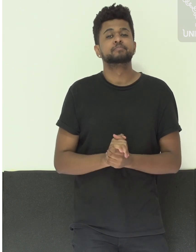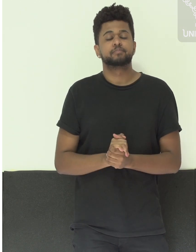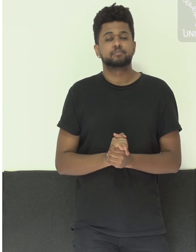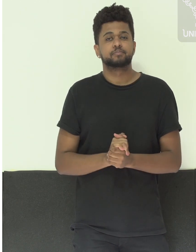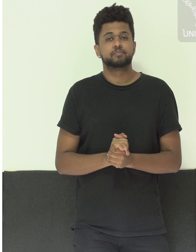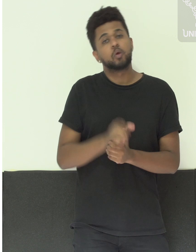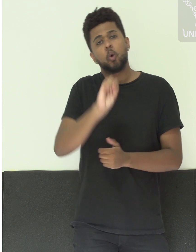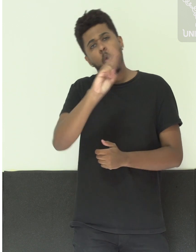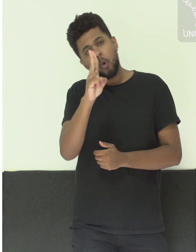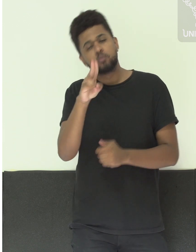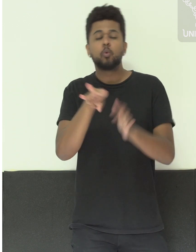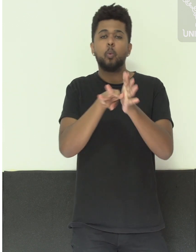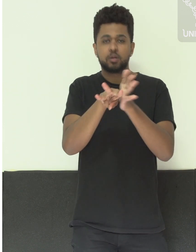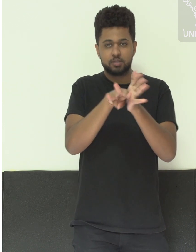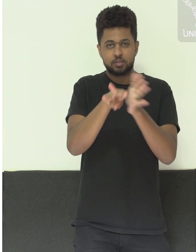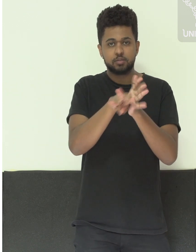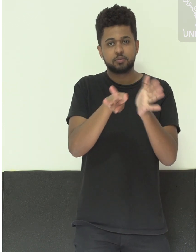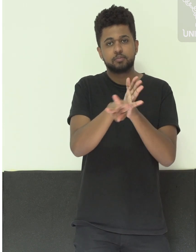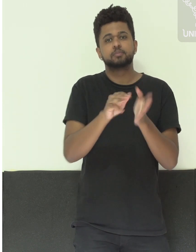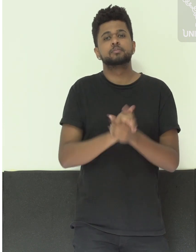celegal.alunos@unila.edu.br ou pelo WhatsApp